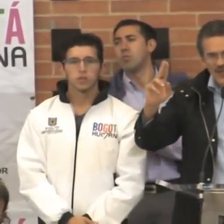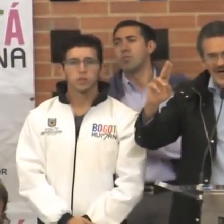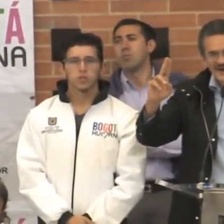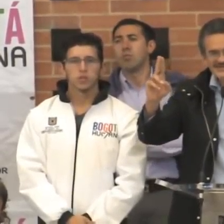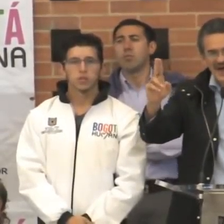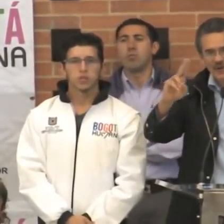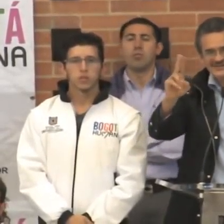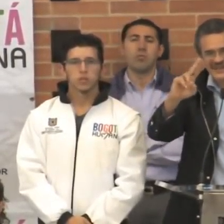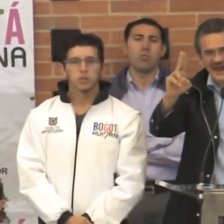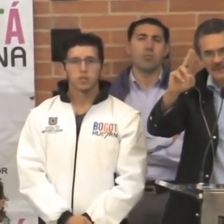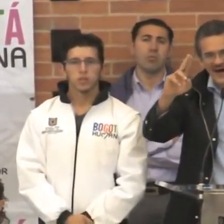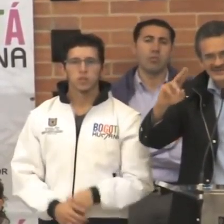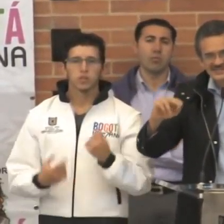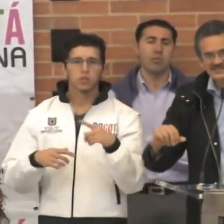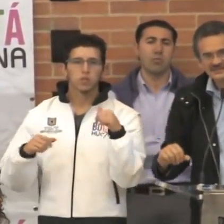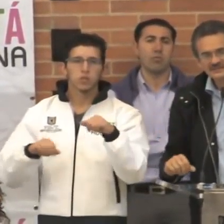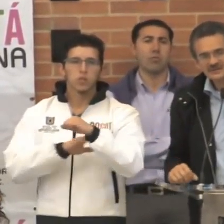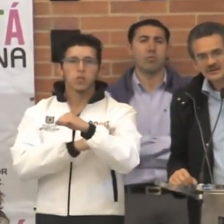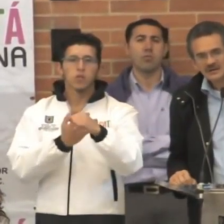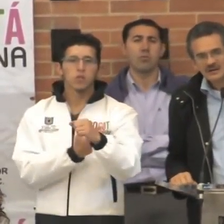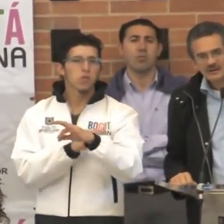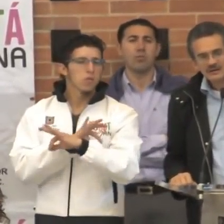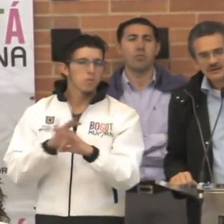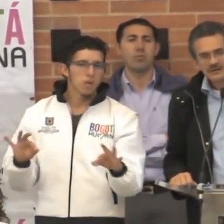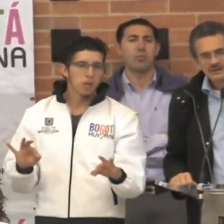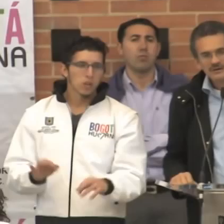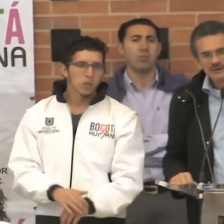El poder ya no estará más